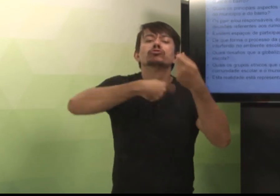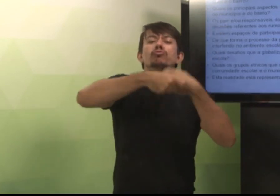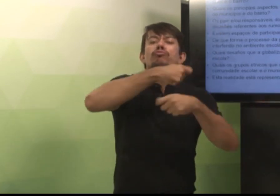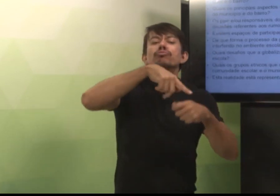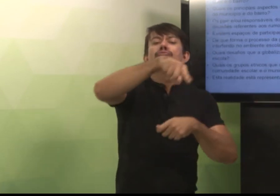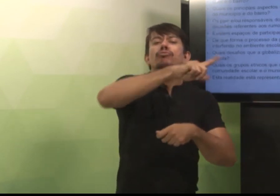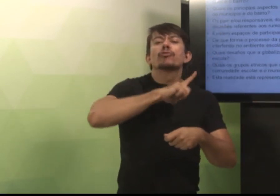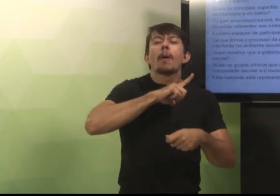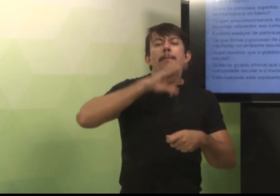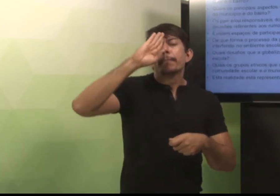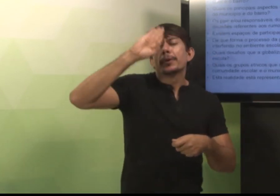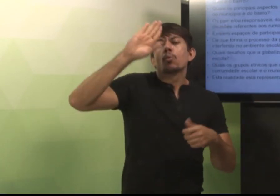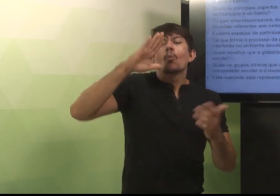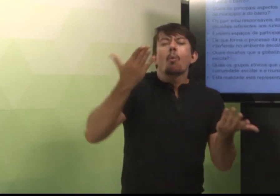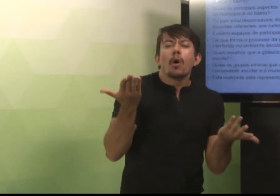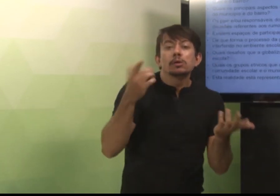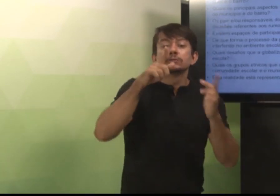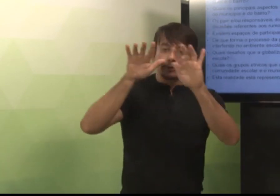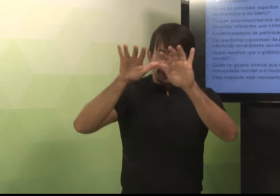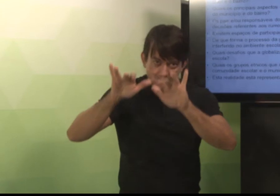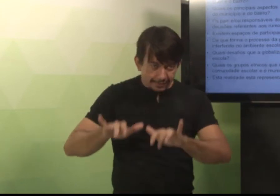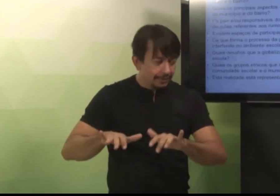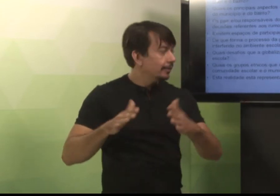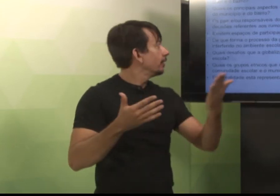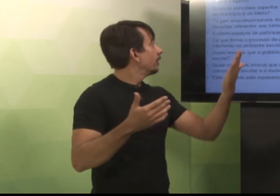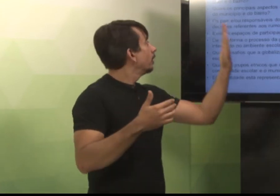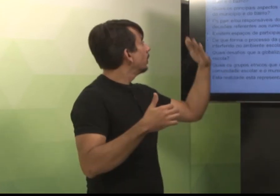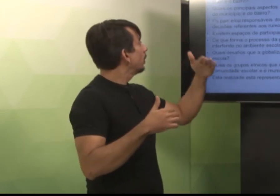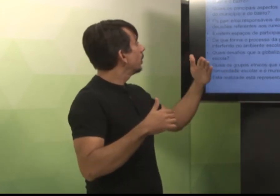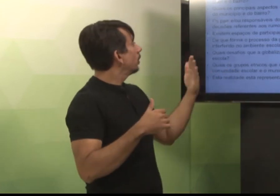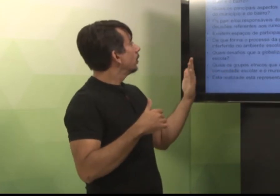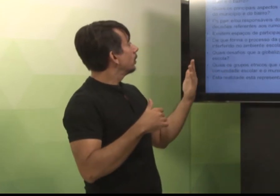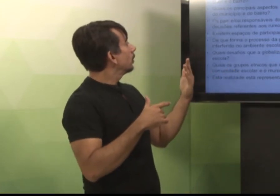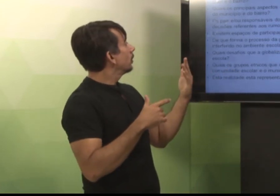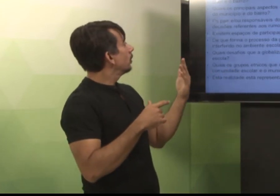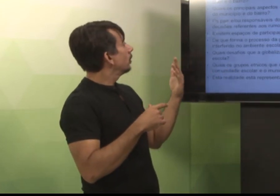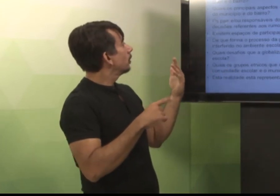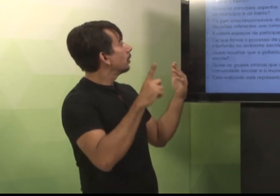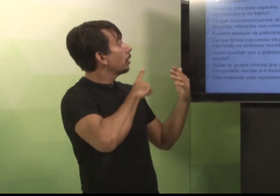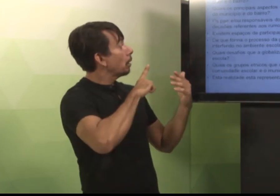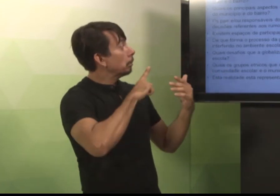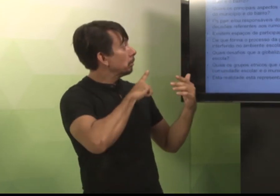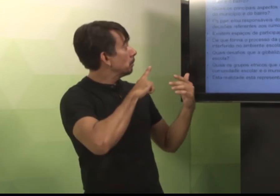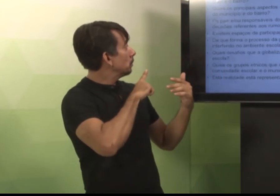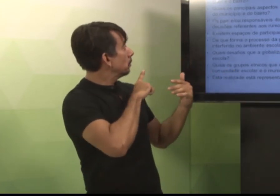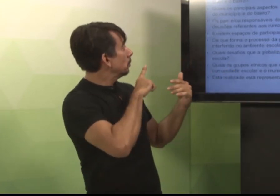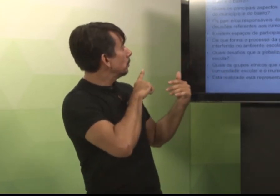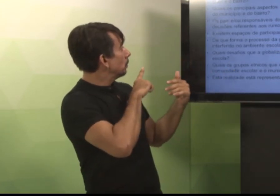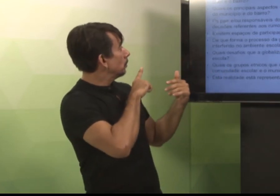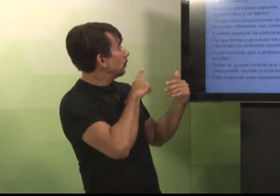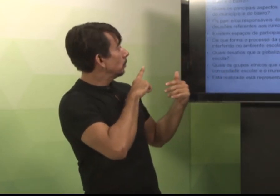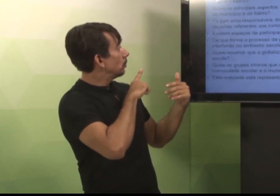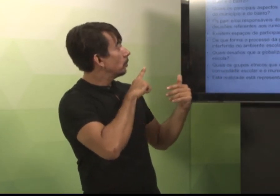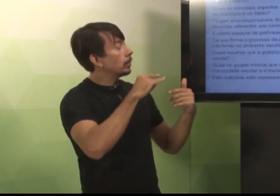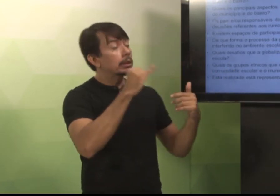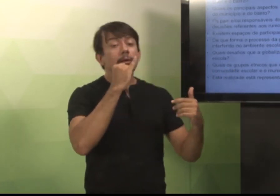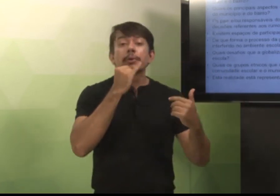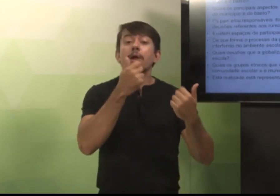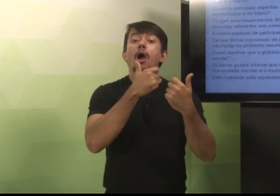Logo após, quais os aspectos econômicos desse espaço?